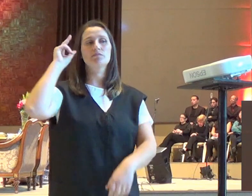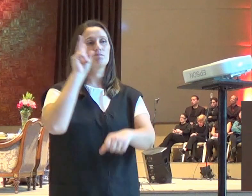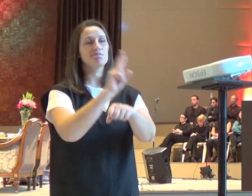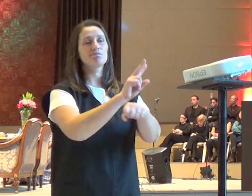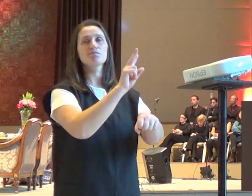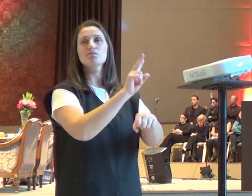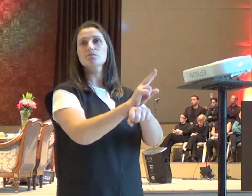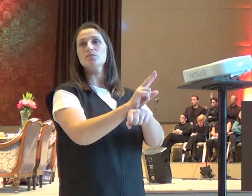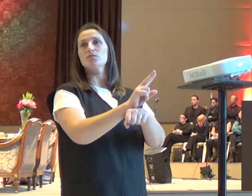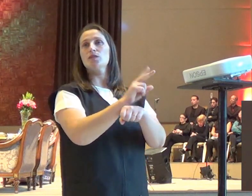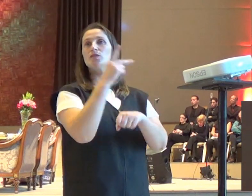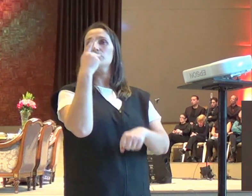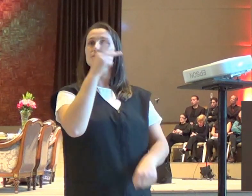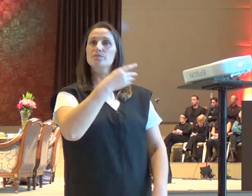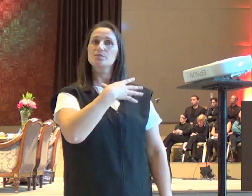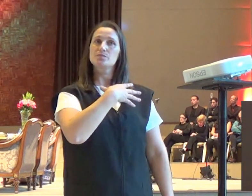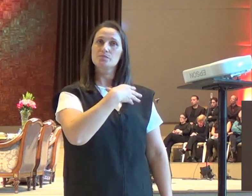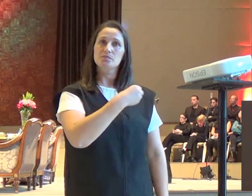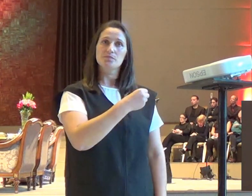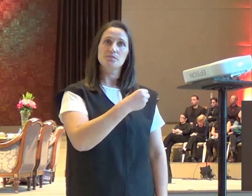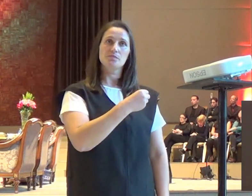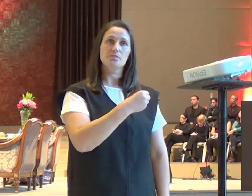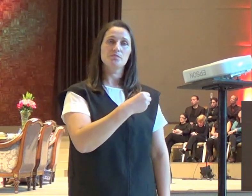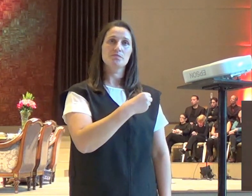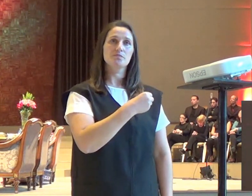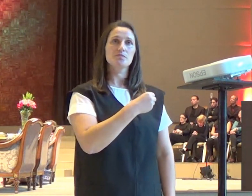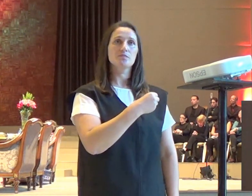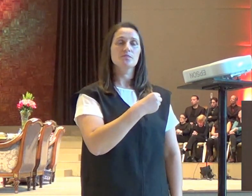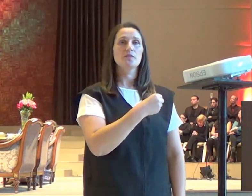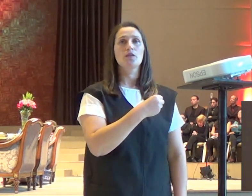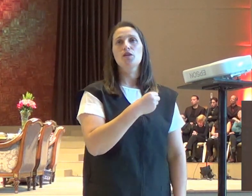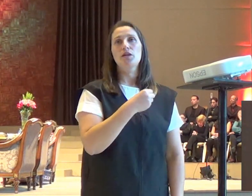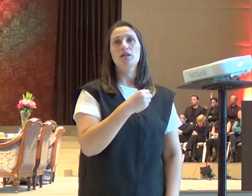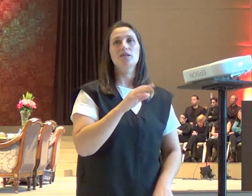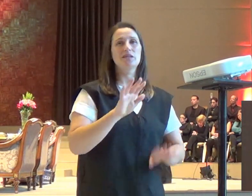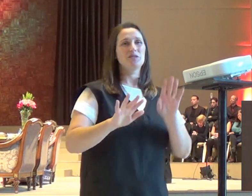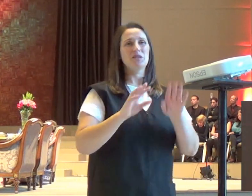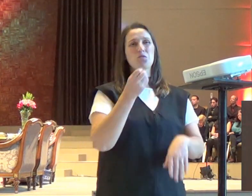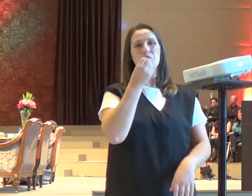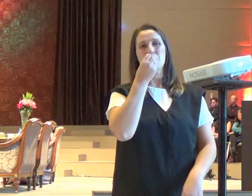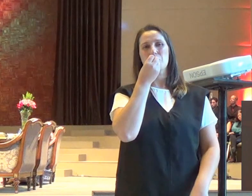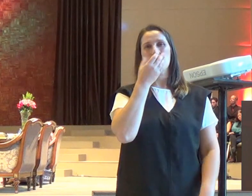e não vai ser na maioria das vezes gente boa fazendo